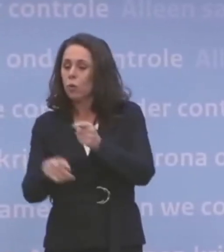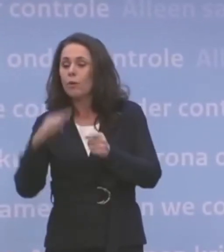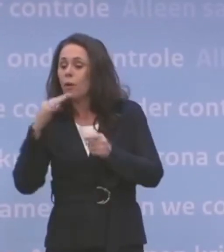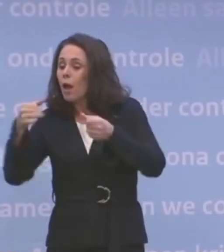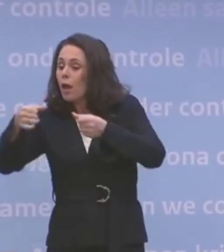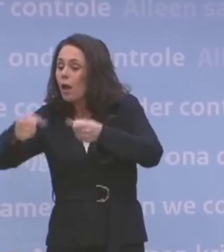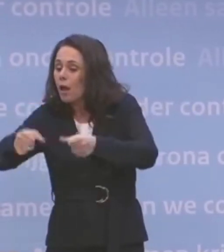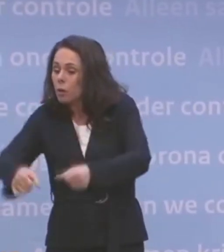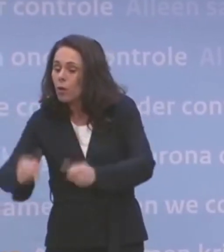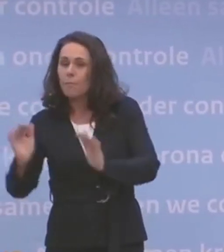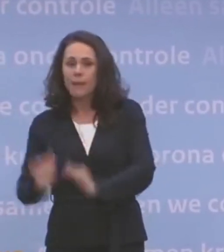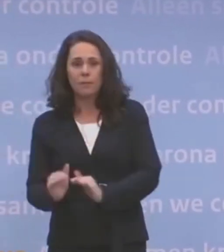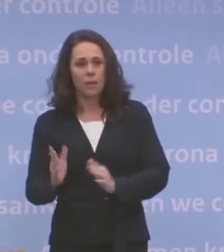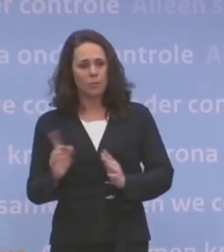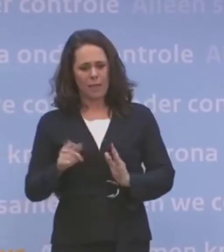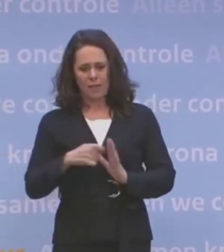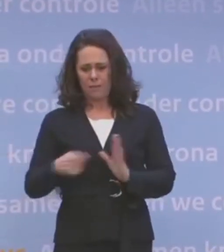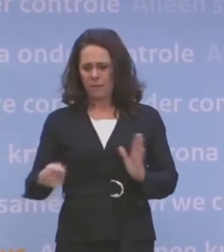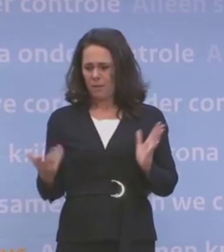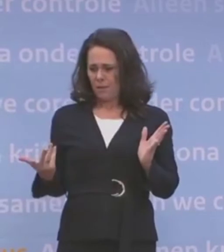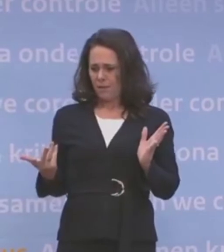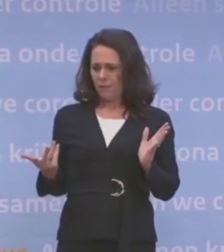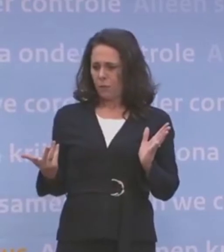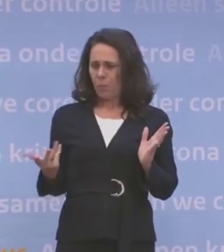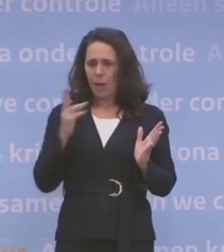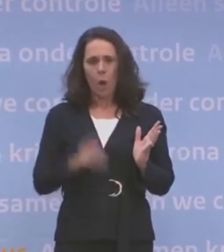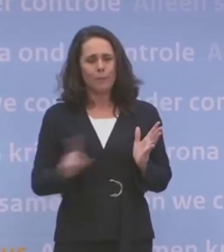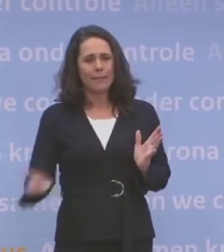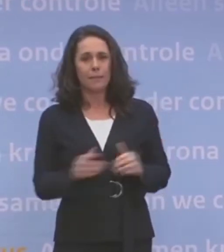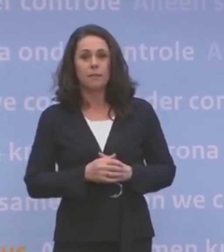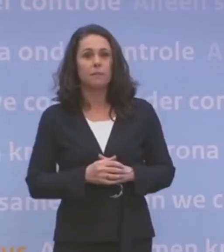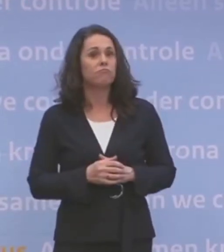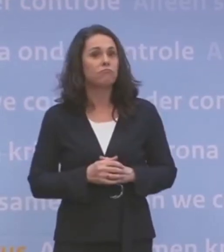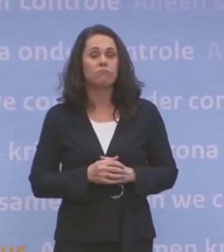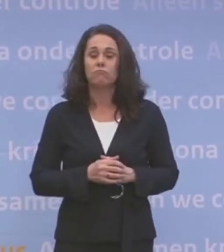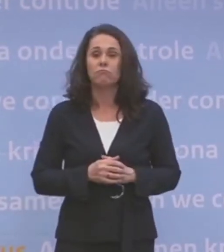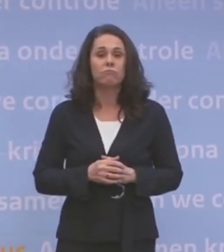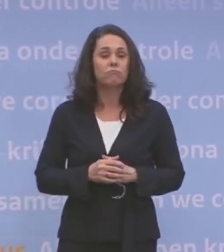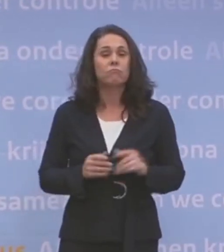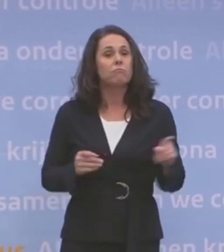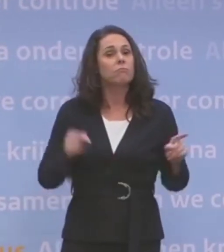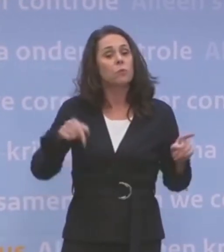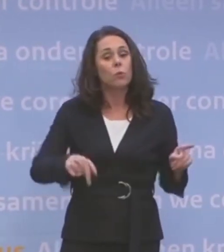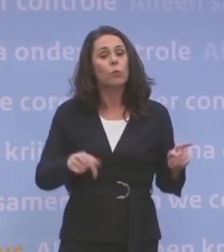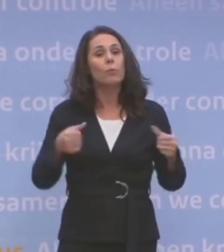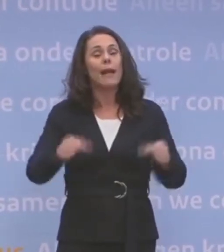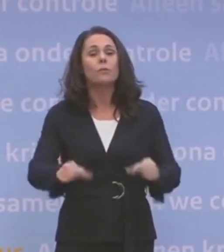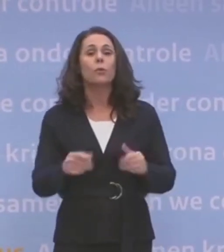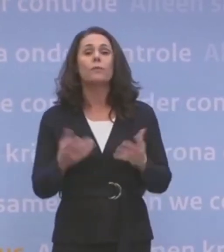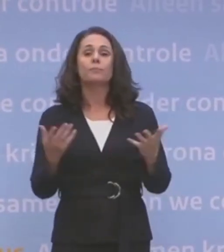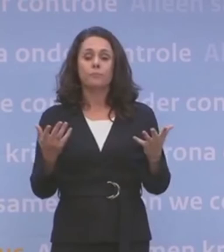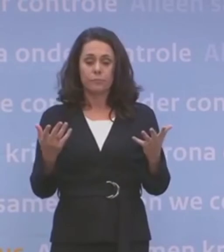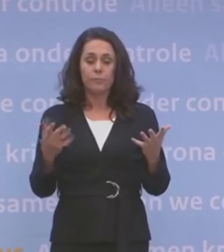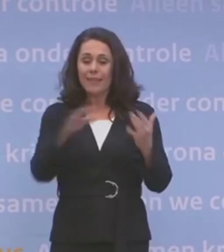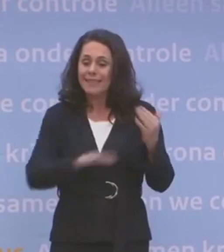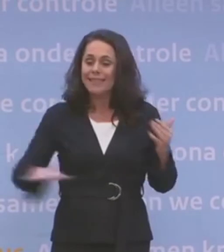deze versoepeling dan niet in tegen uw eigen beleid? Nee, ik wil juist benadrukken dat waar we nu tegenaan kijken is een situatie waarin